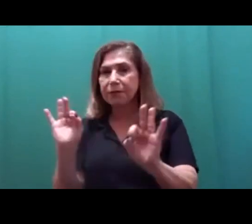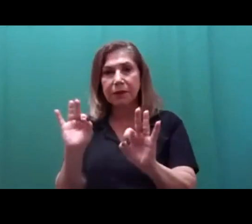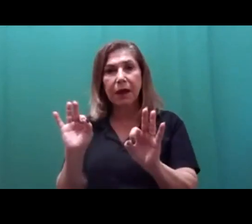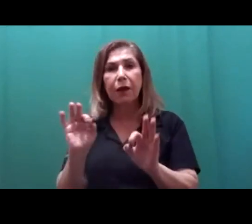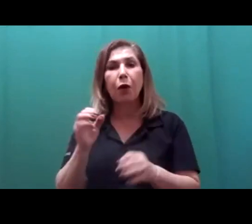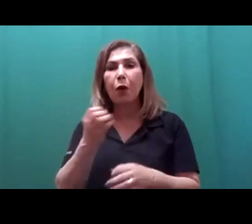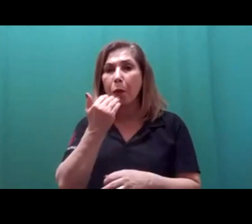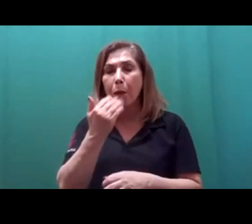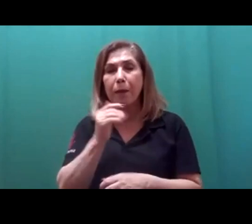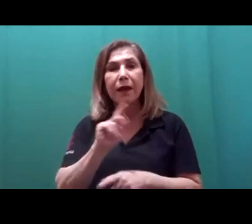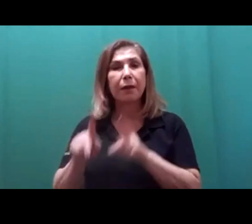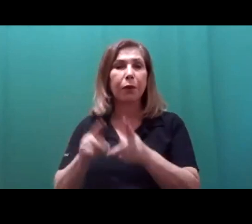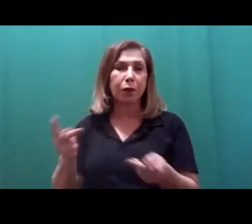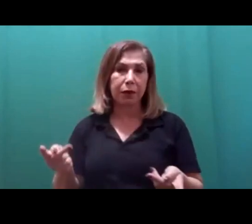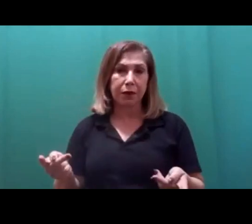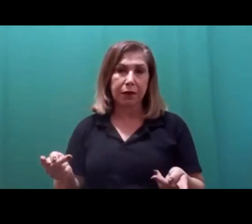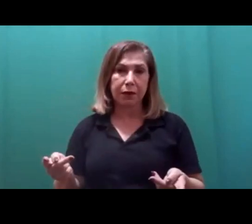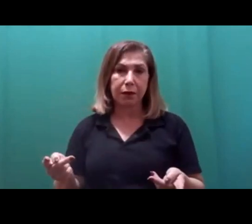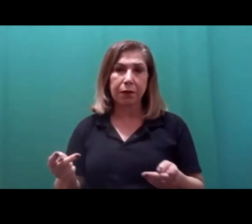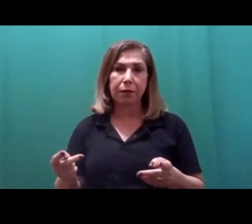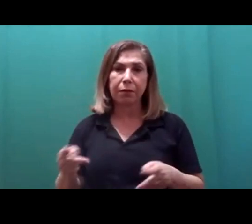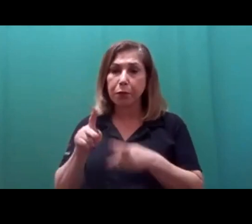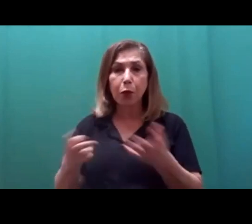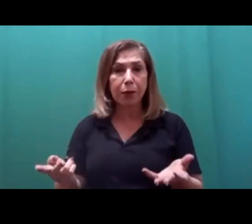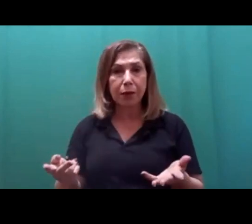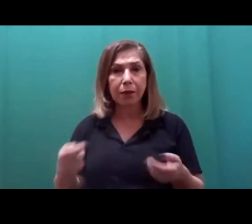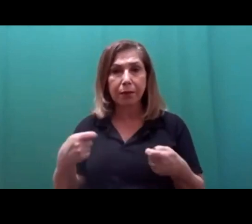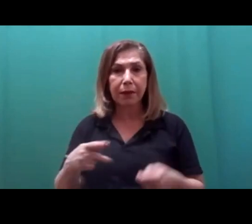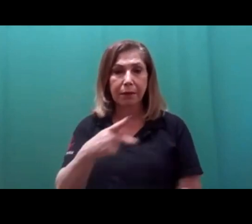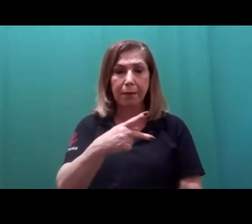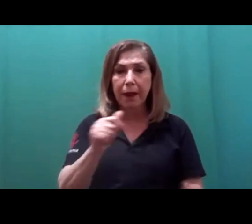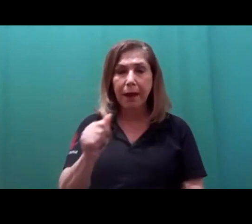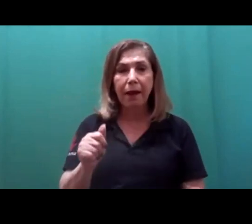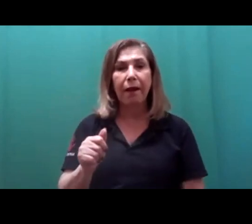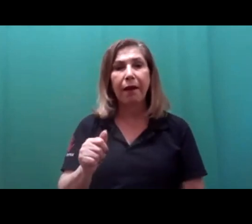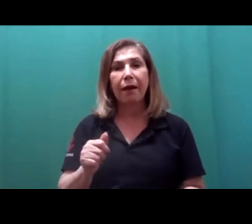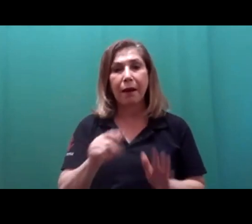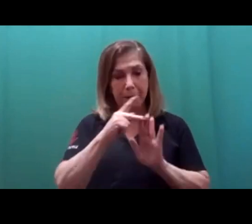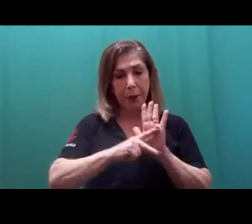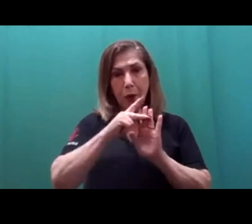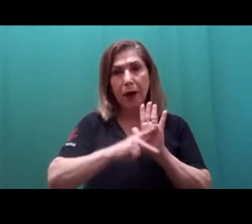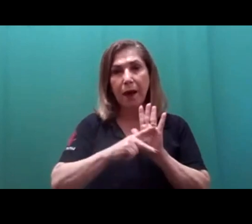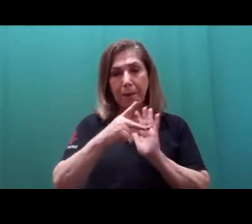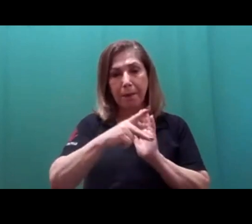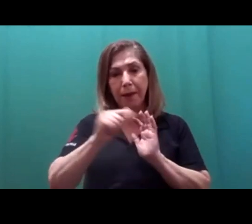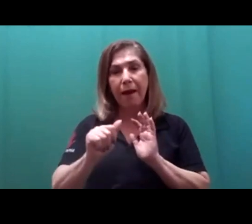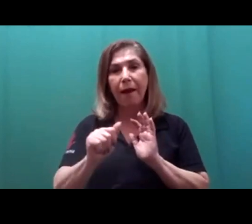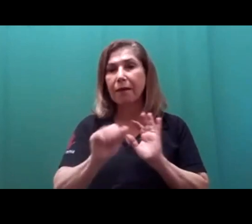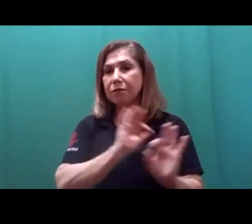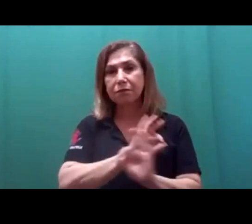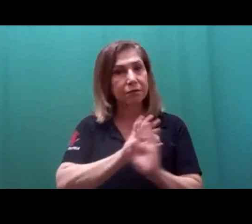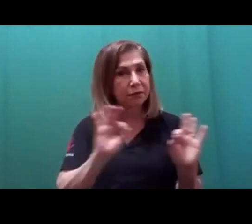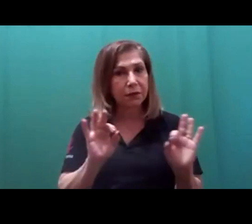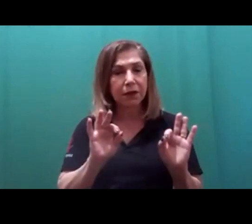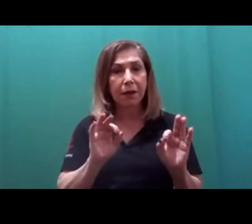comida como processo público. A gente tem o PAA, que é um programa maravilhoso e que está sendo